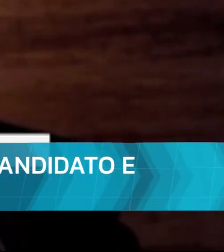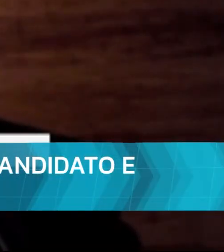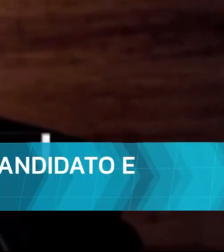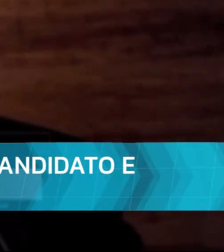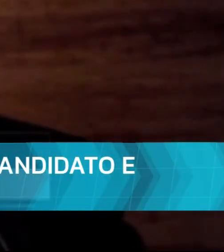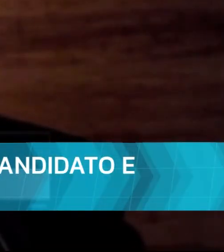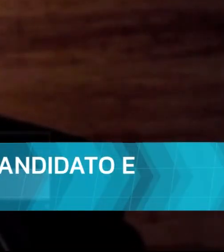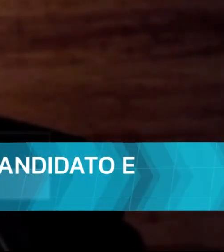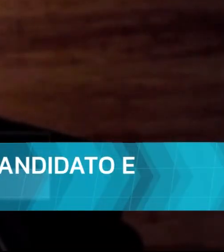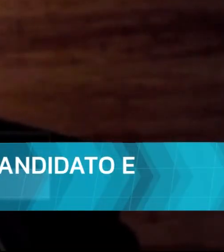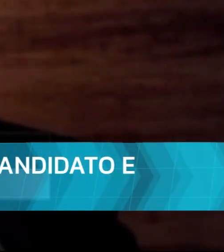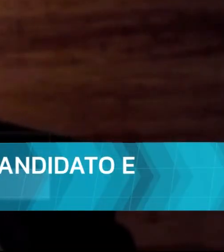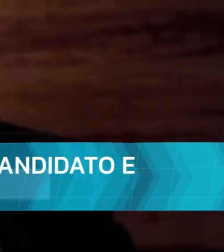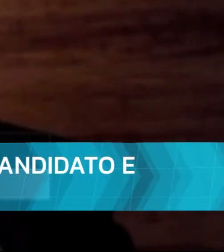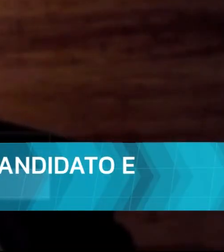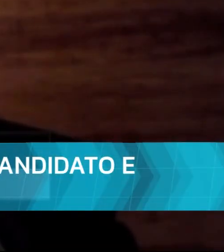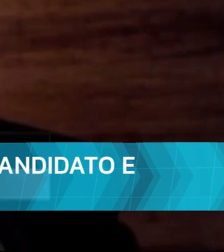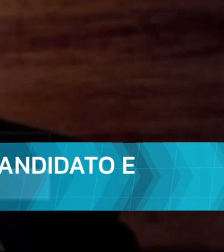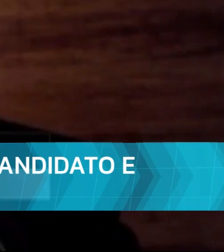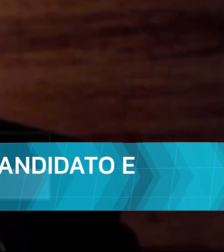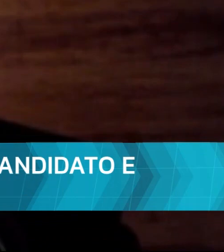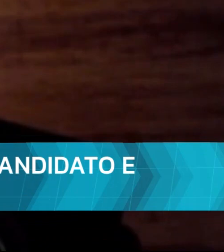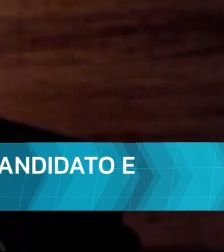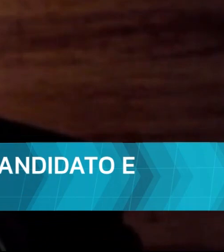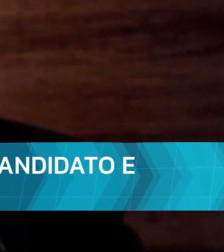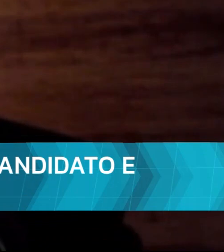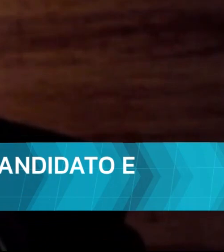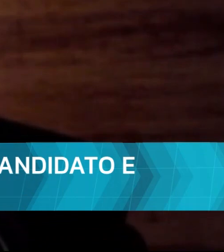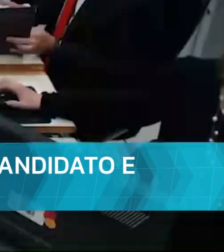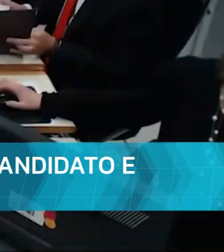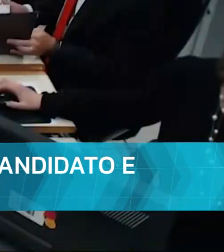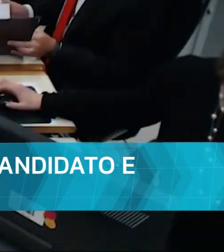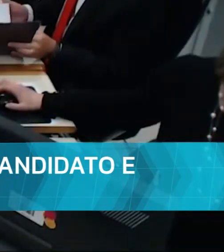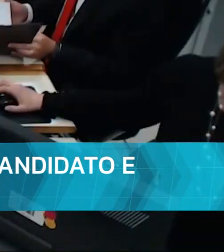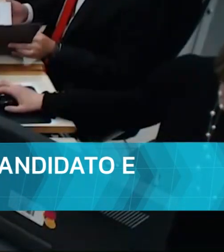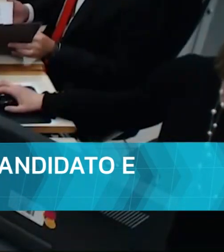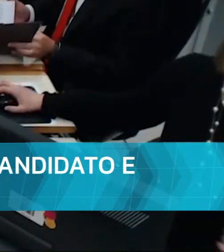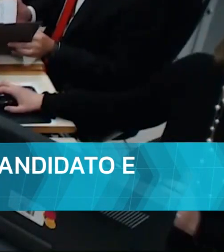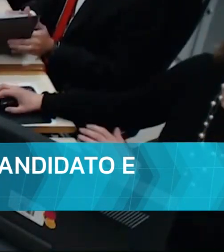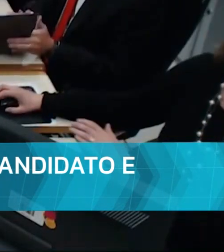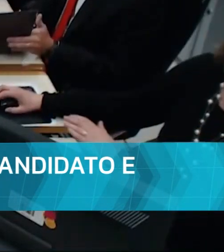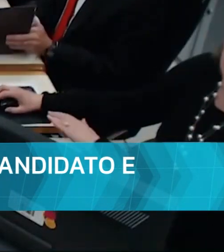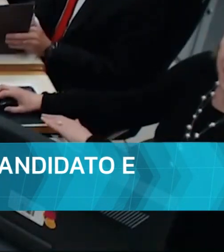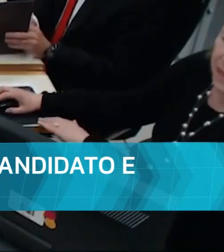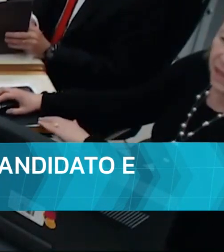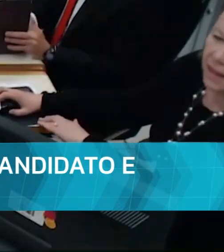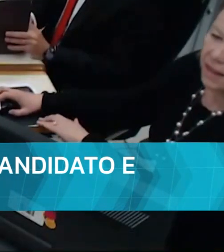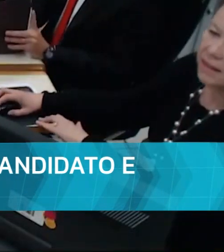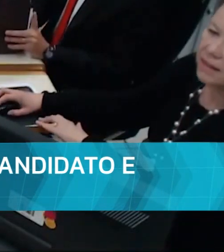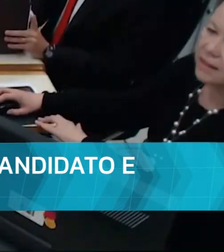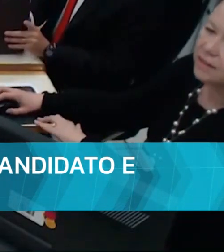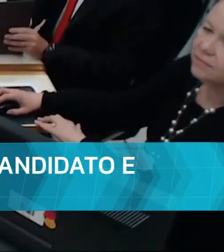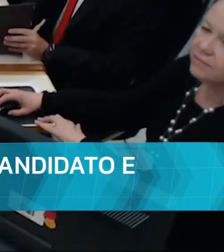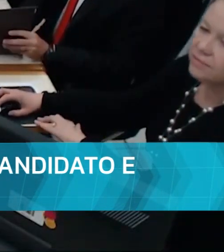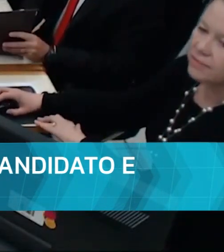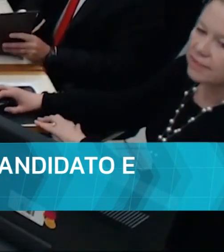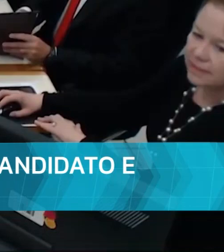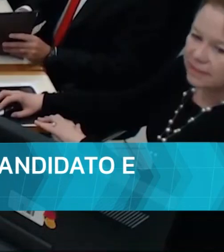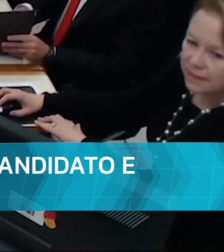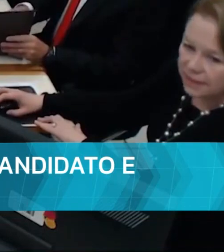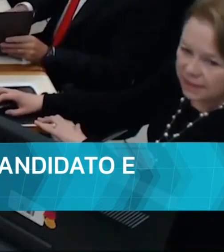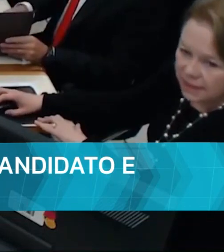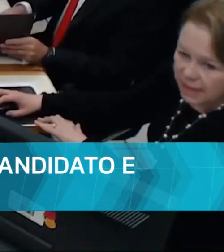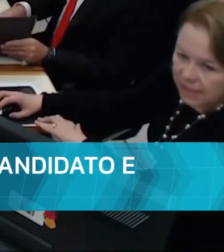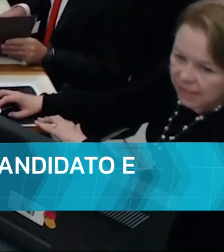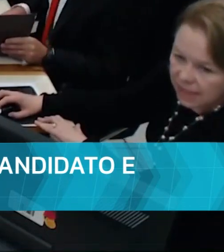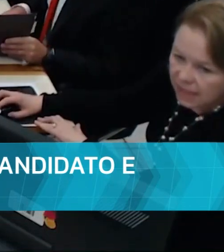um ano da decisão do ministro Edson Fachin, do Supremo Tribunal Federal, que anulou as condenações de Lula na Lava